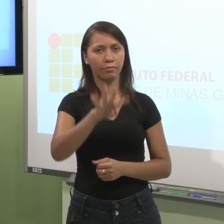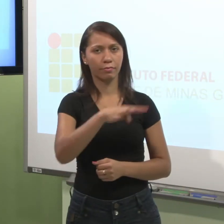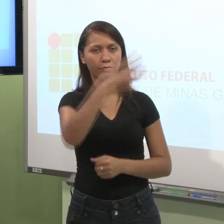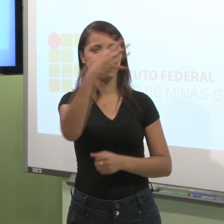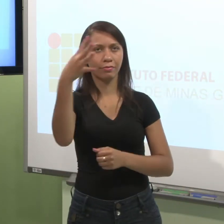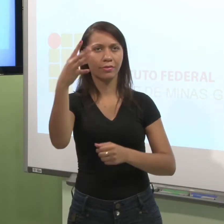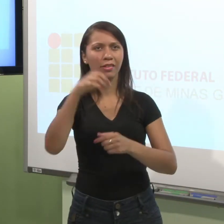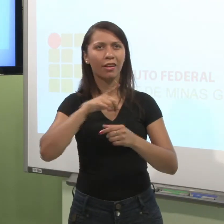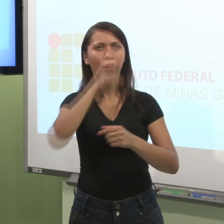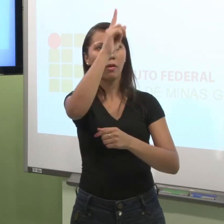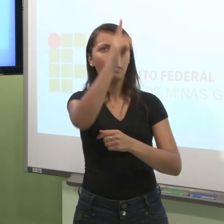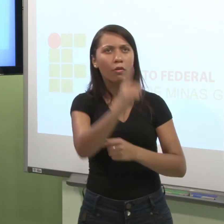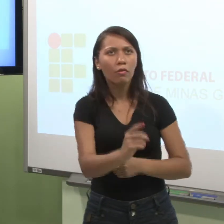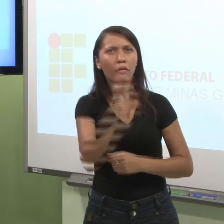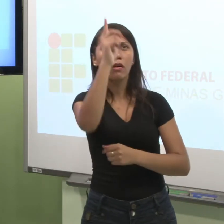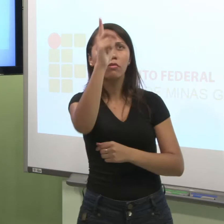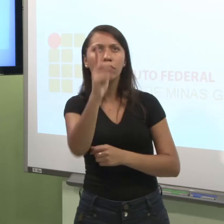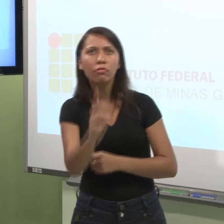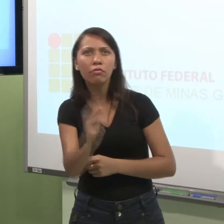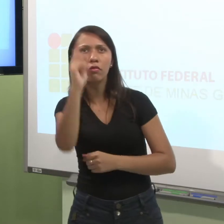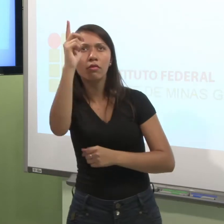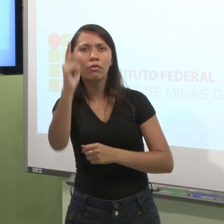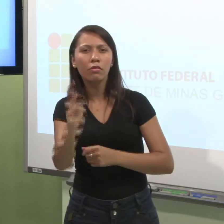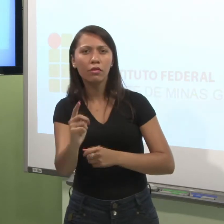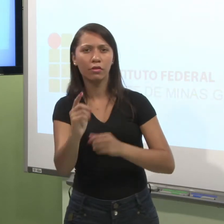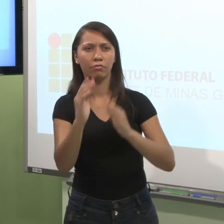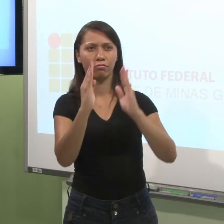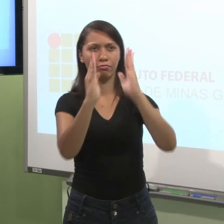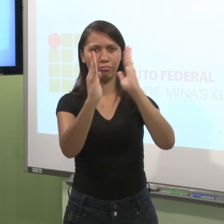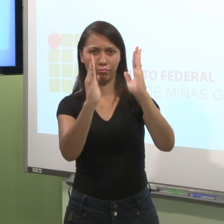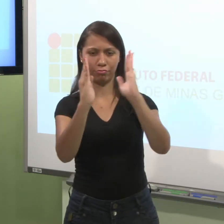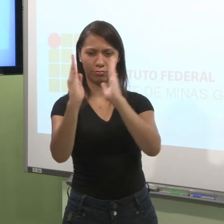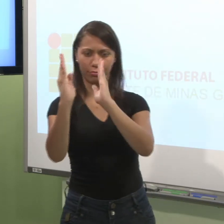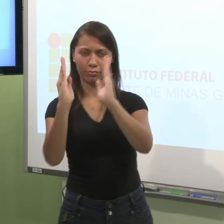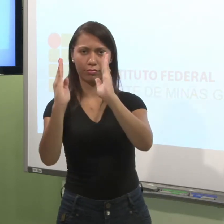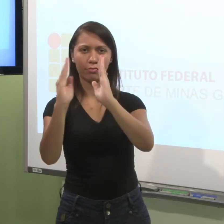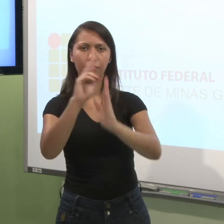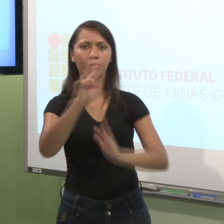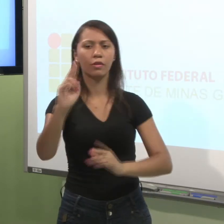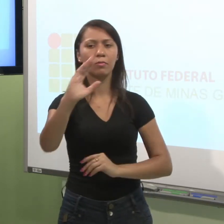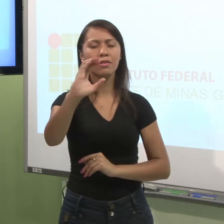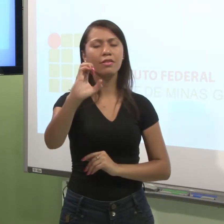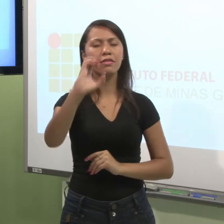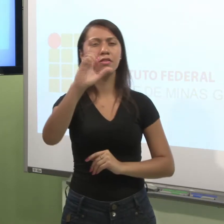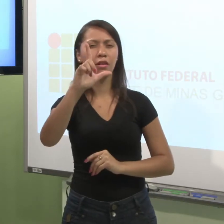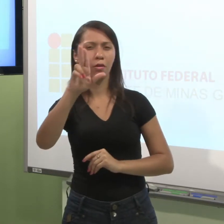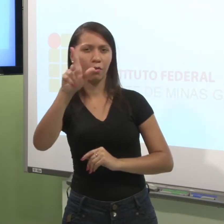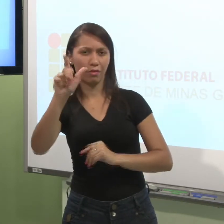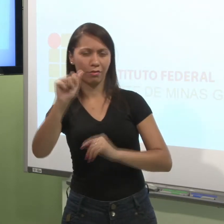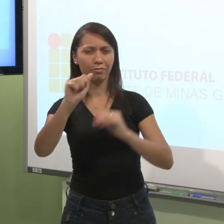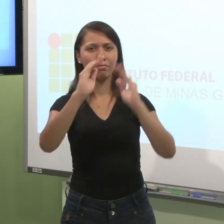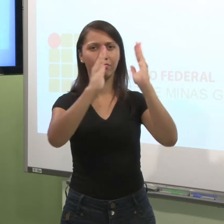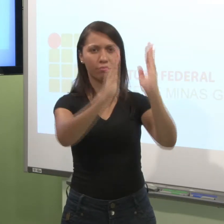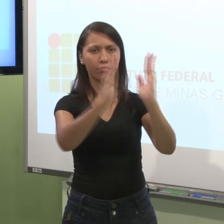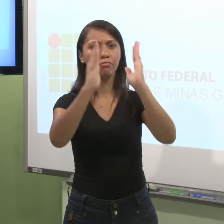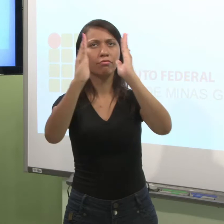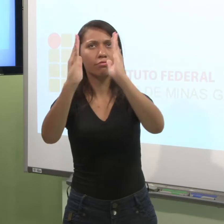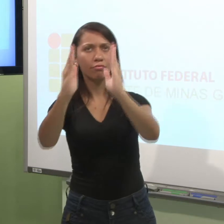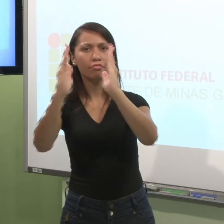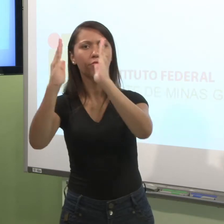célula. Célula é o nome dado à interseção, ou seja, o espaço entre uma linha e uma coluna